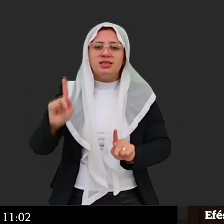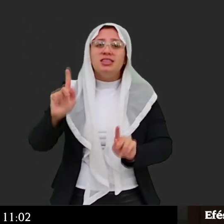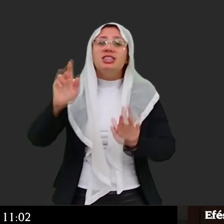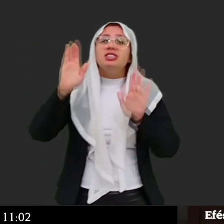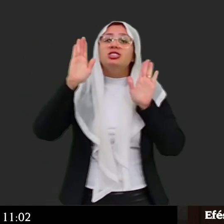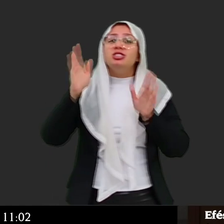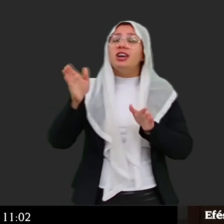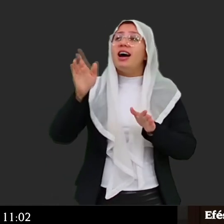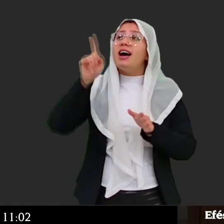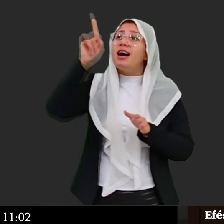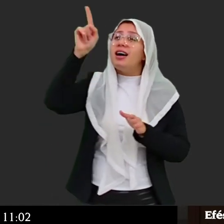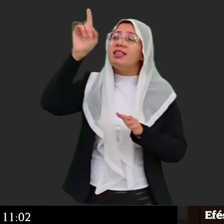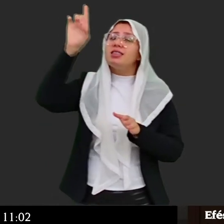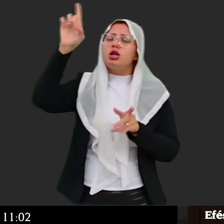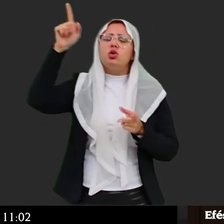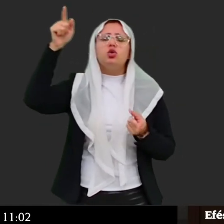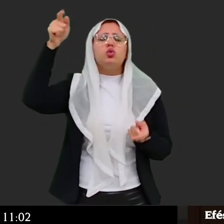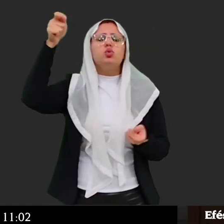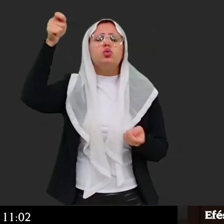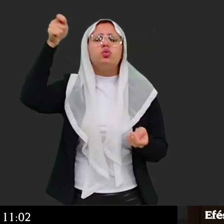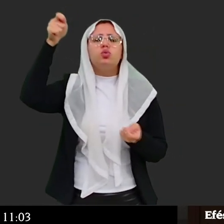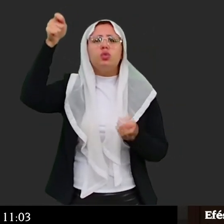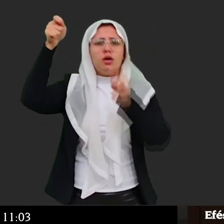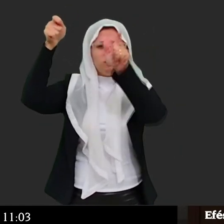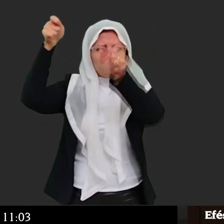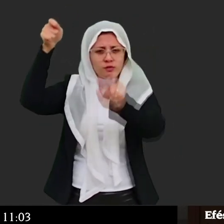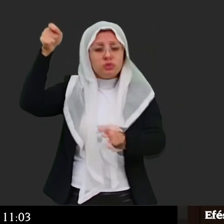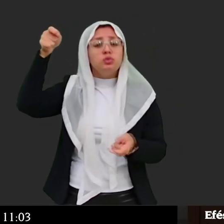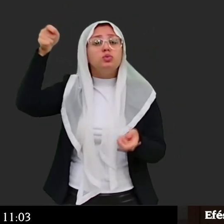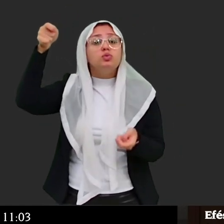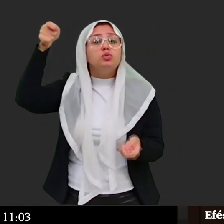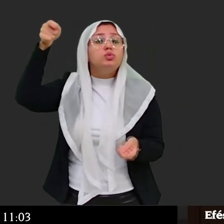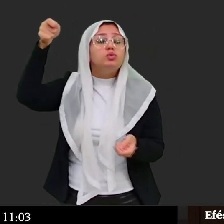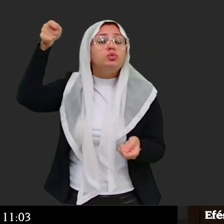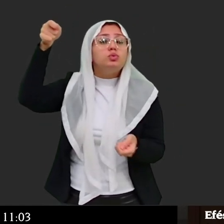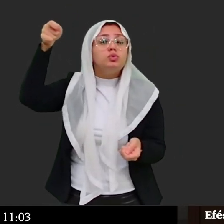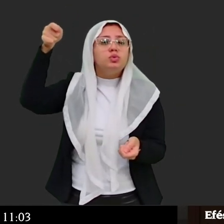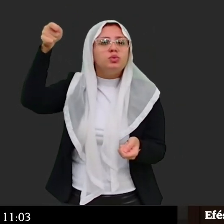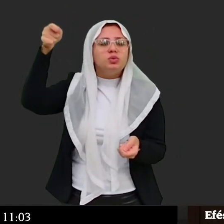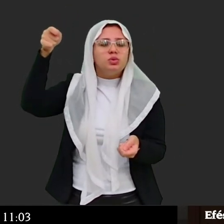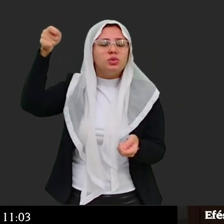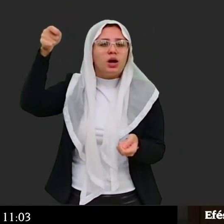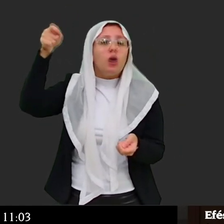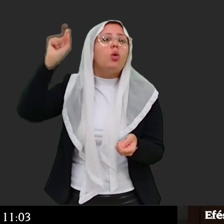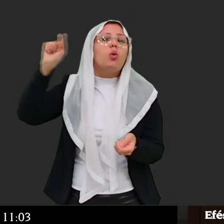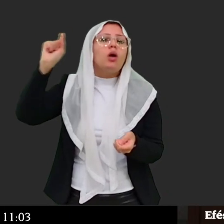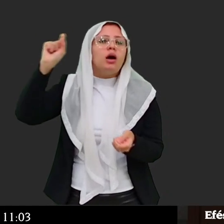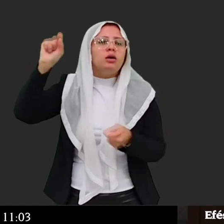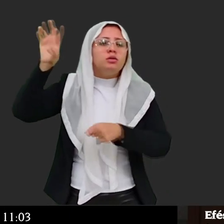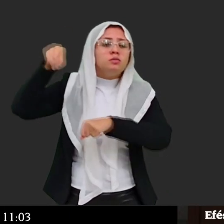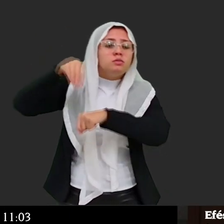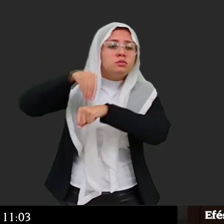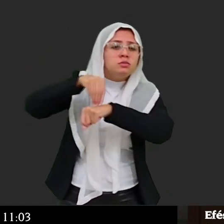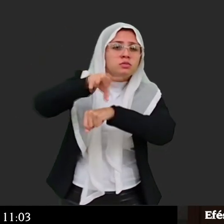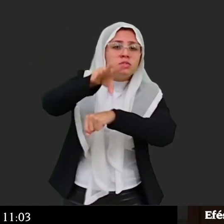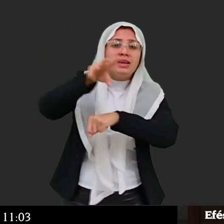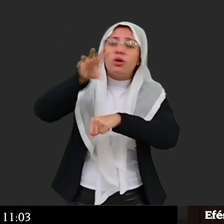paz de Deus, para que nós tivéssemos bons sentimentos em